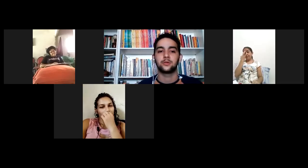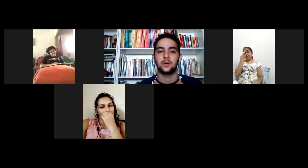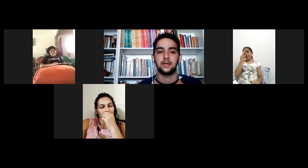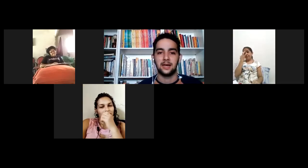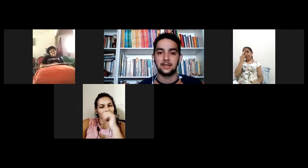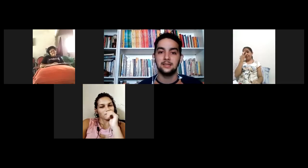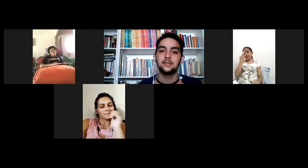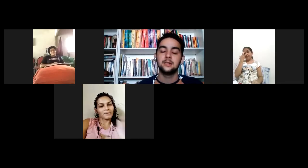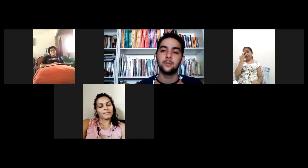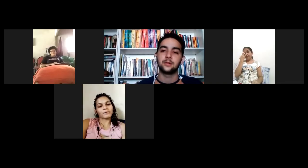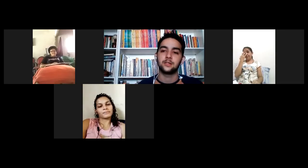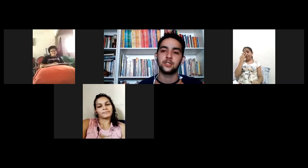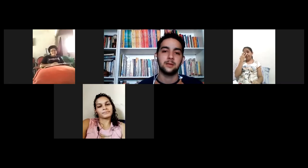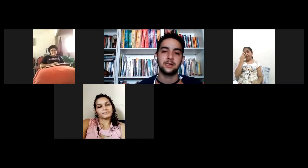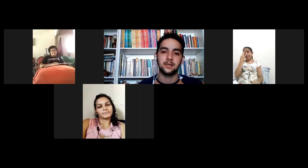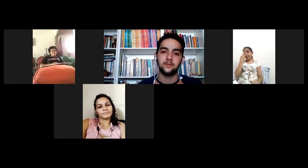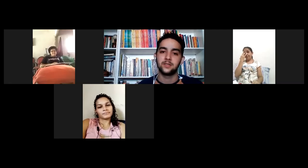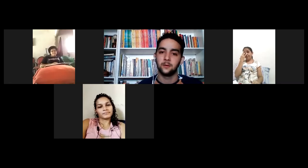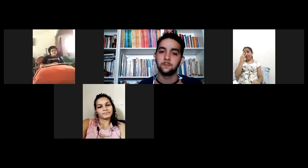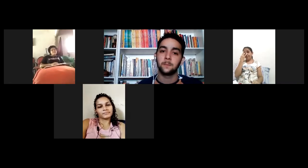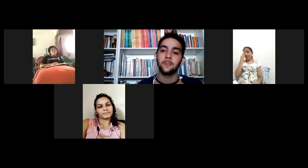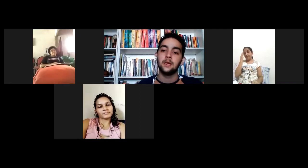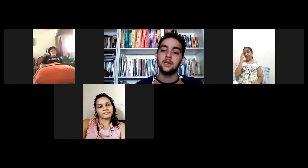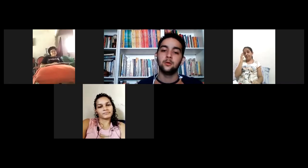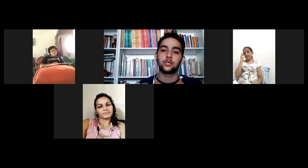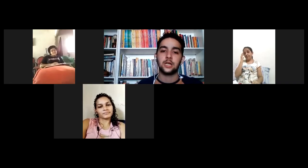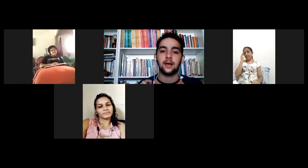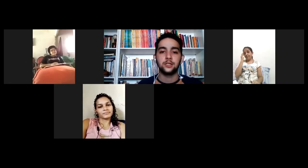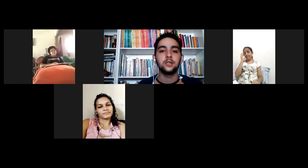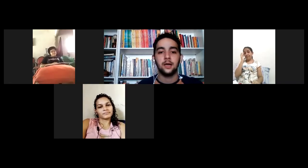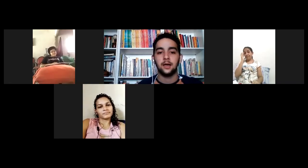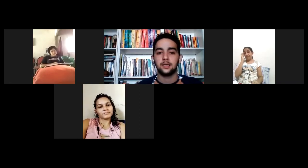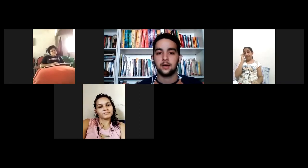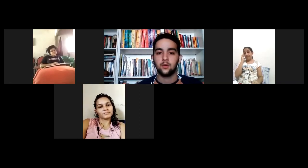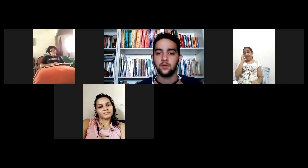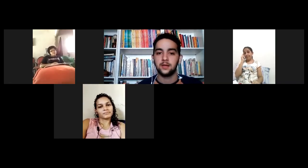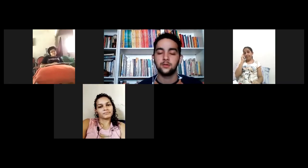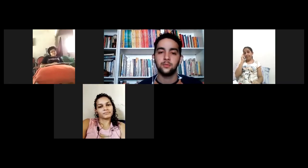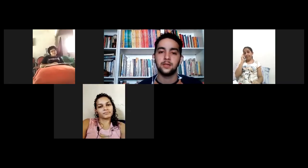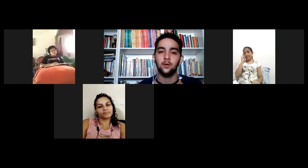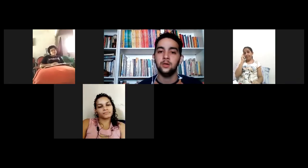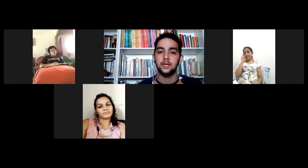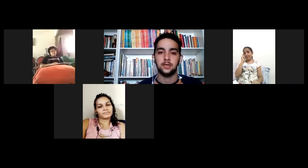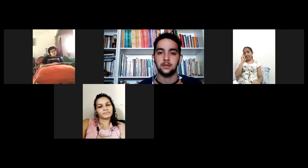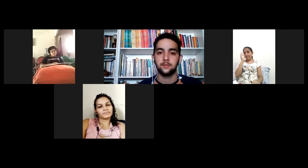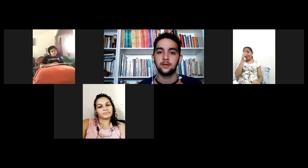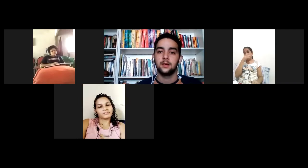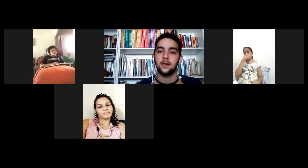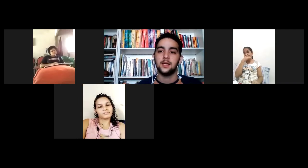vai continuar ligada, depois que a gente terminar essa revisão, e no chat aqui da conversa eu vou mandar um